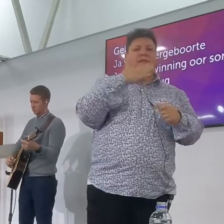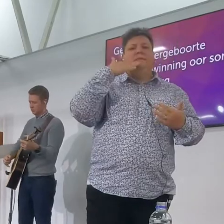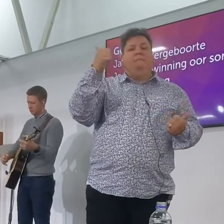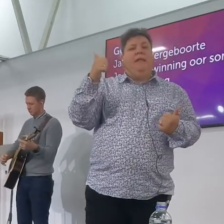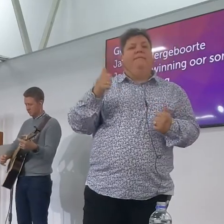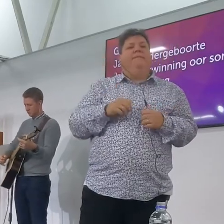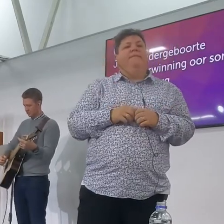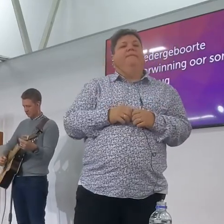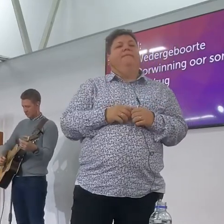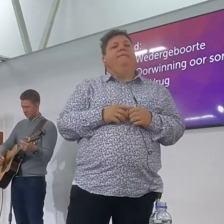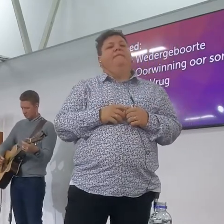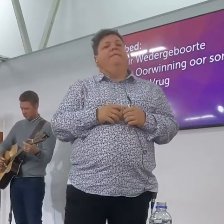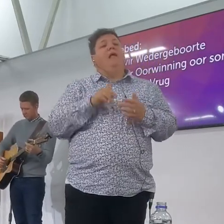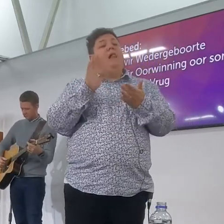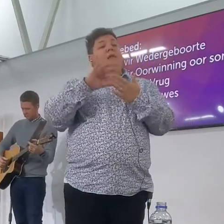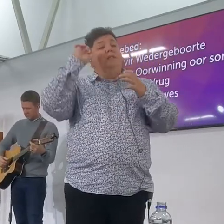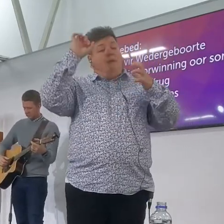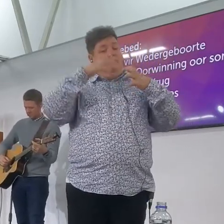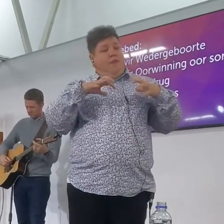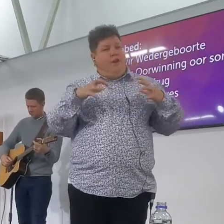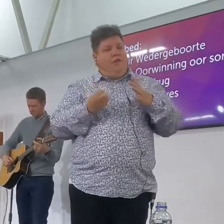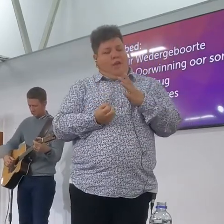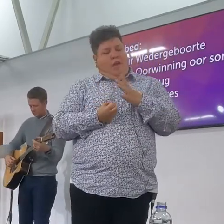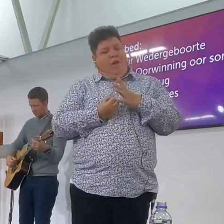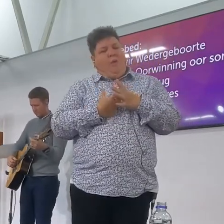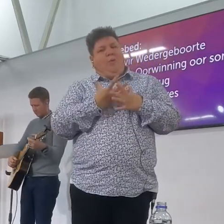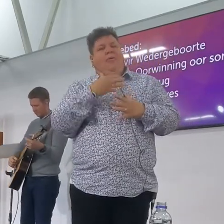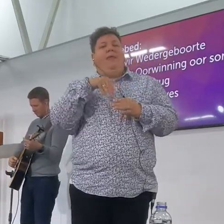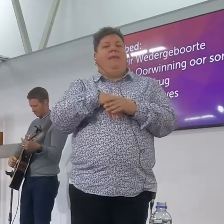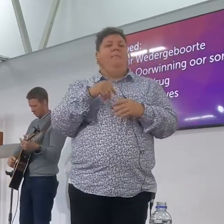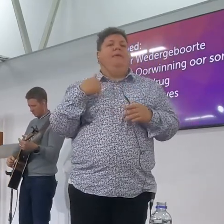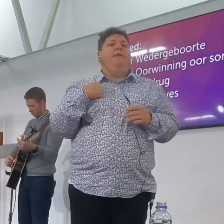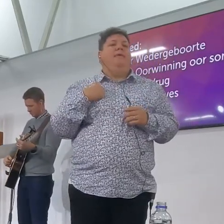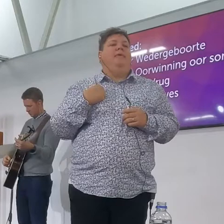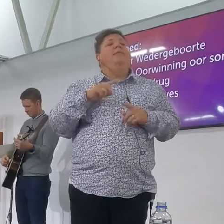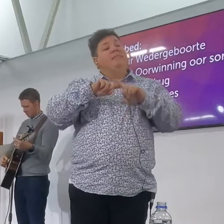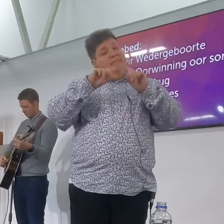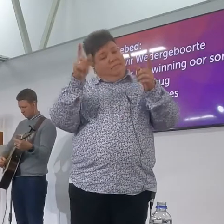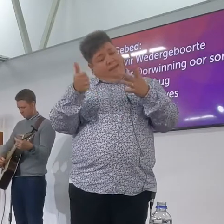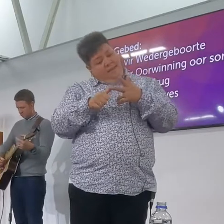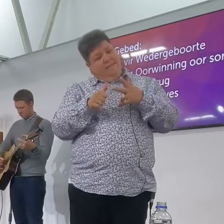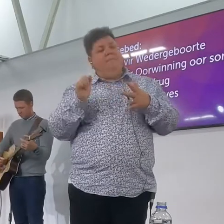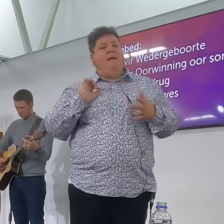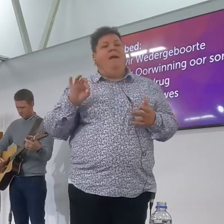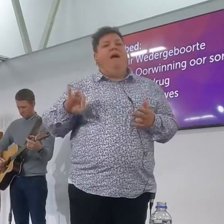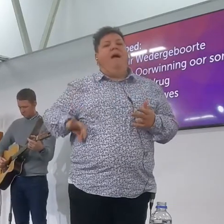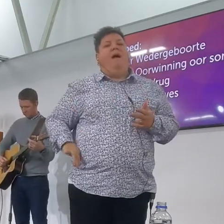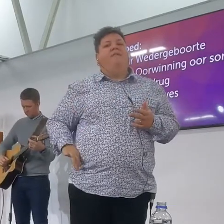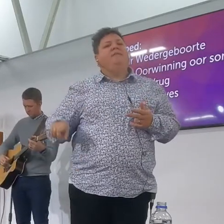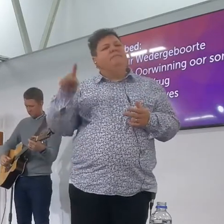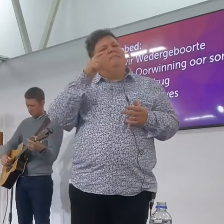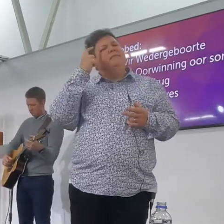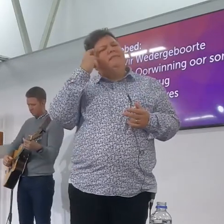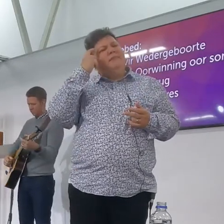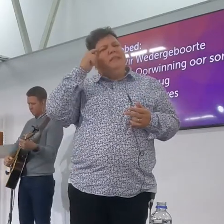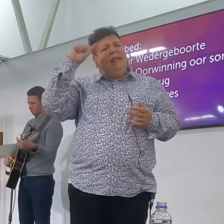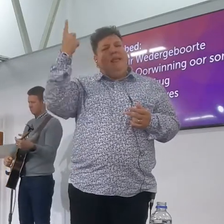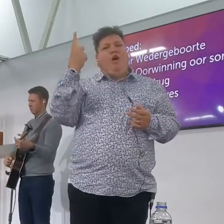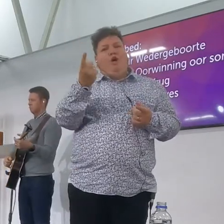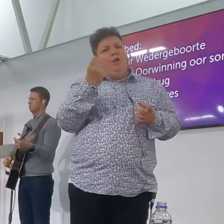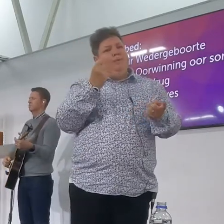laat die vrug van die Gees uitkom. En dan gawes. Maar is dit die volgende ding wat jy weet die Here roep